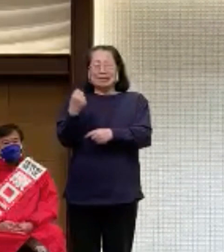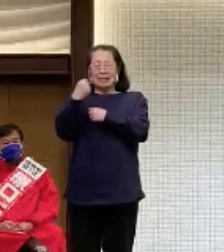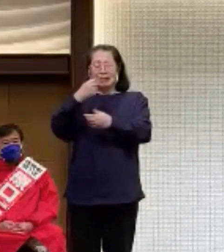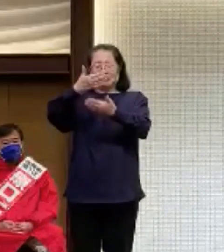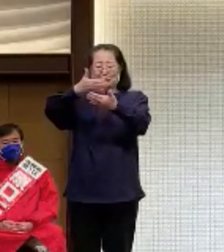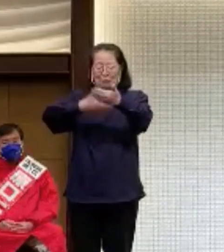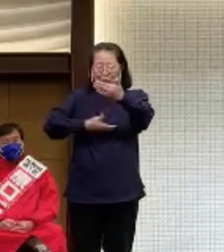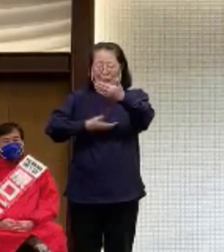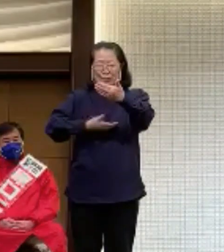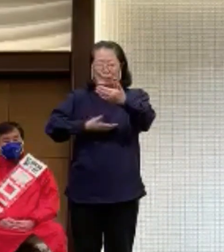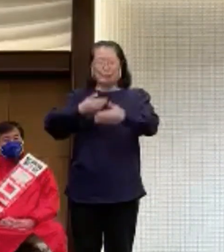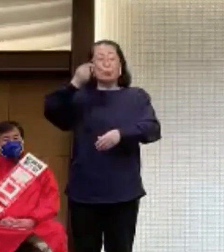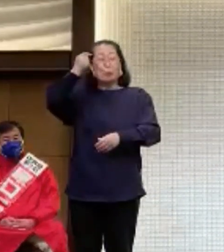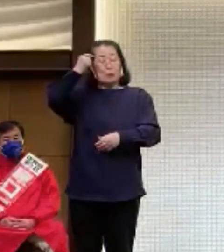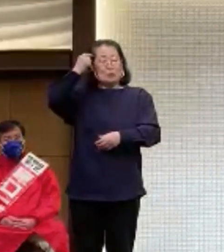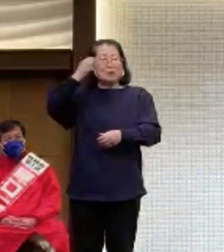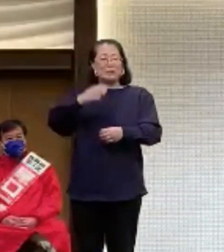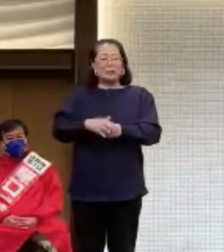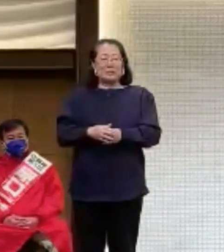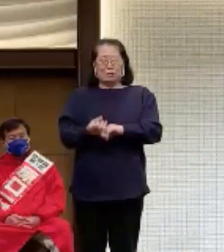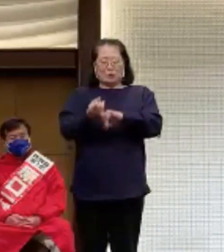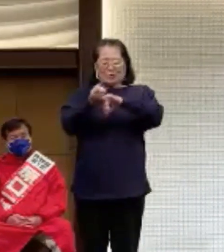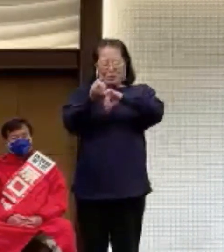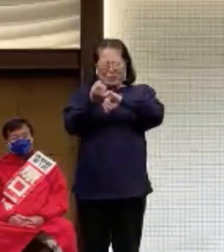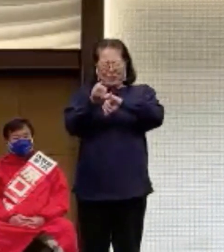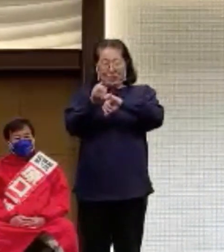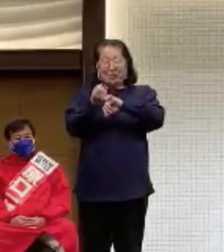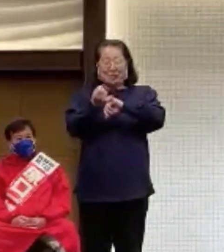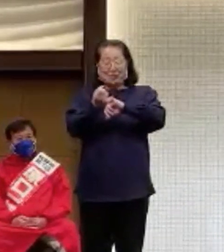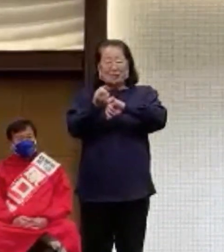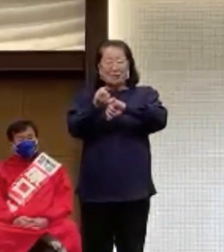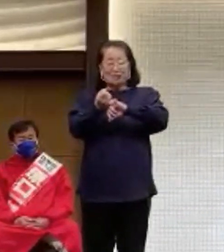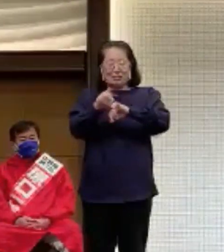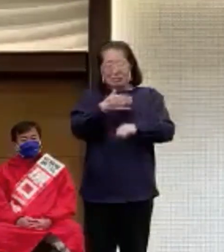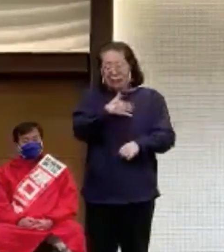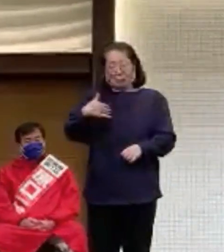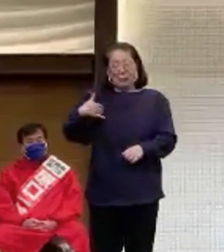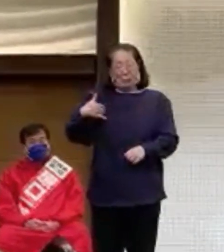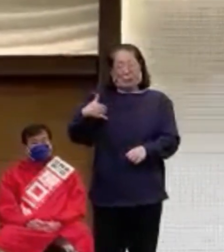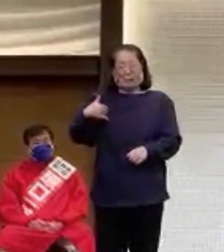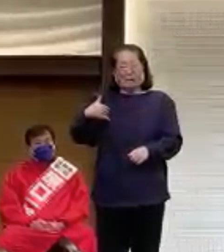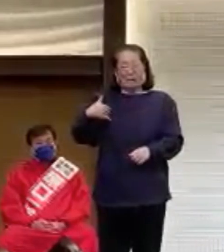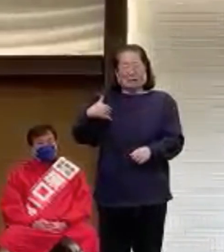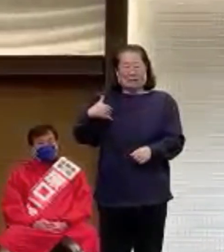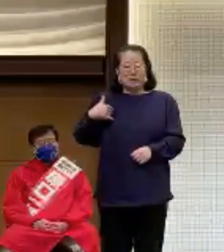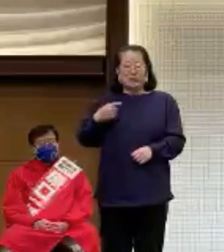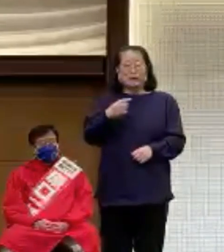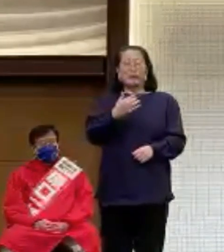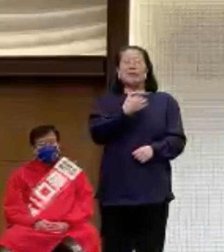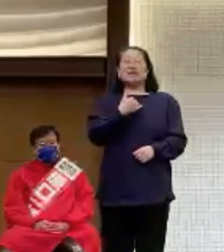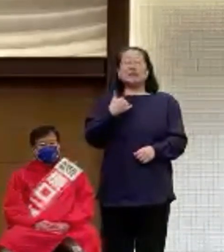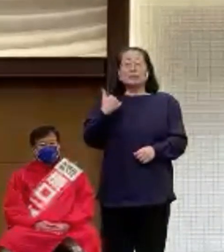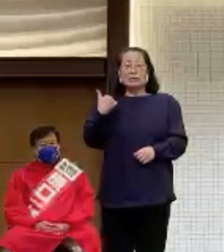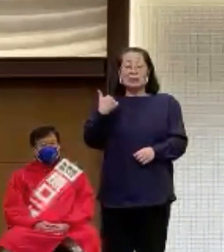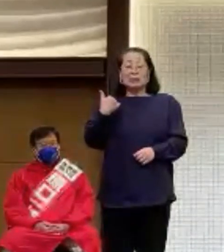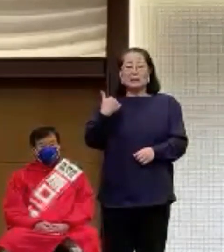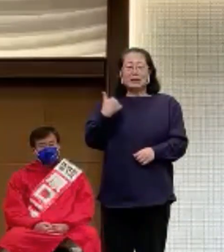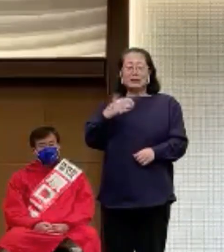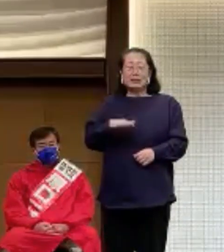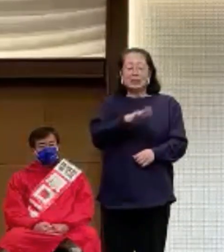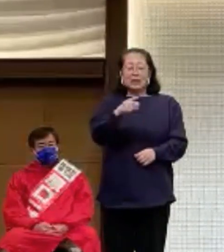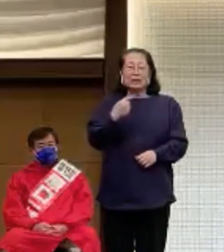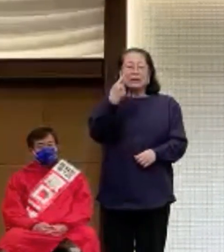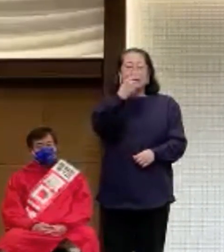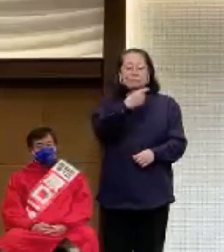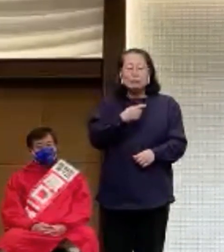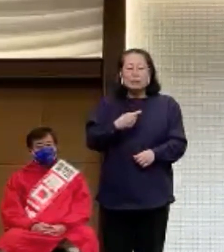存されてるはずです。絶対に大丈夫です。で、私たちは原